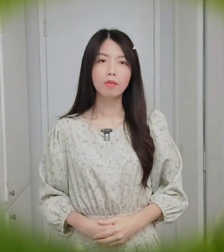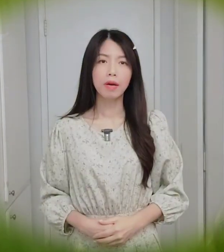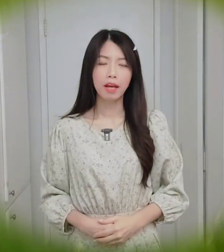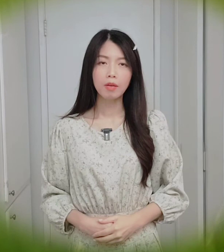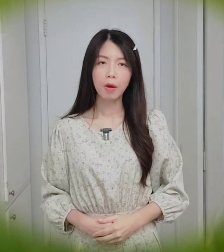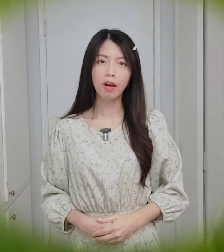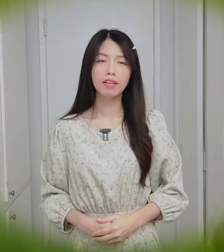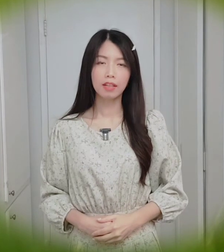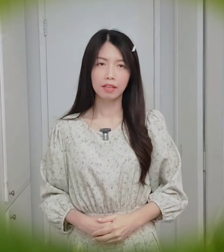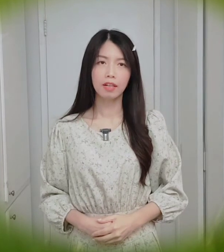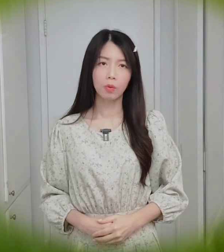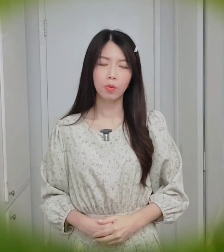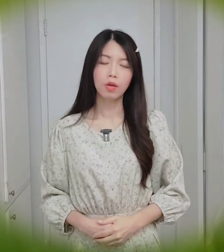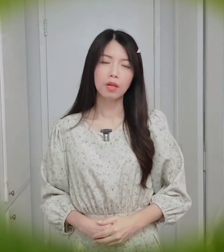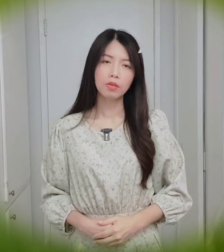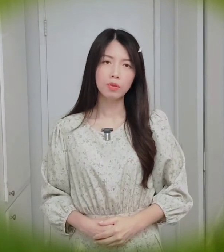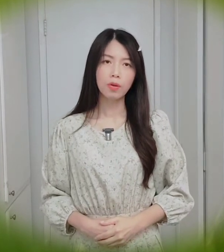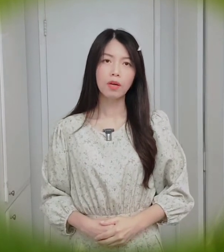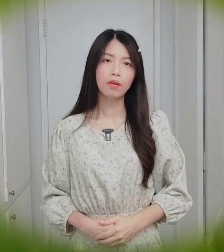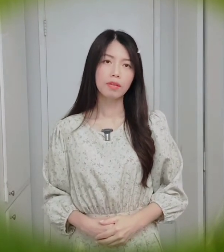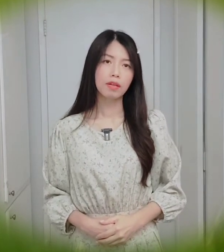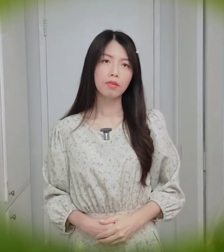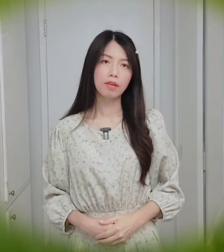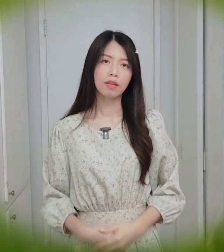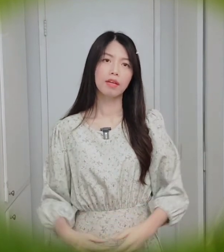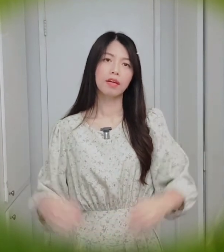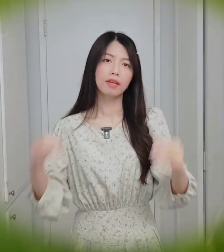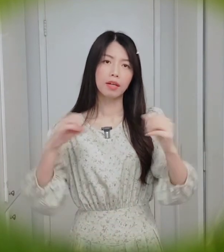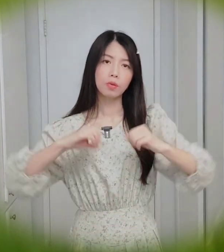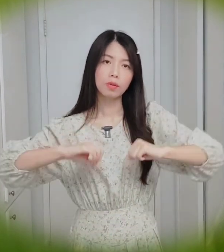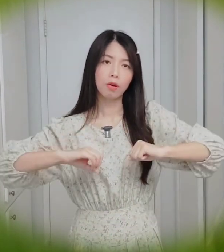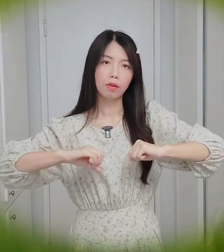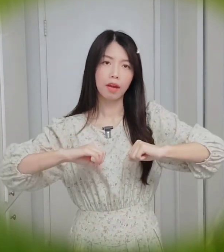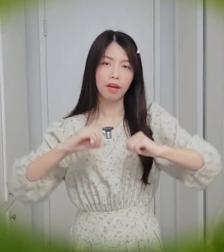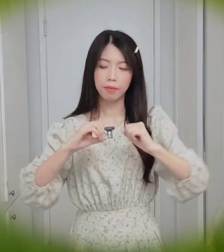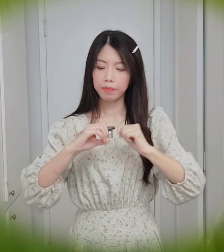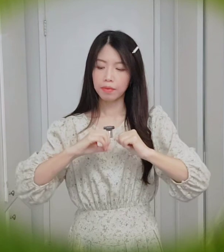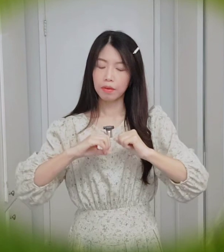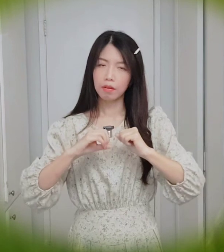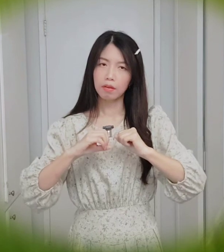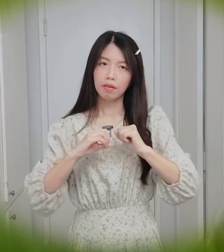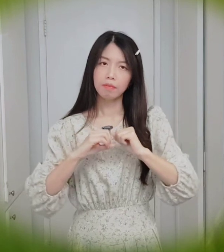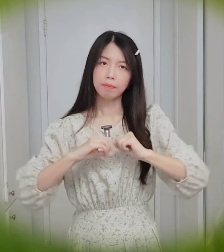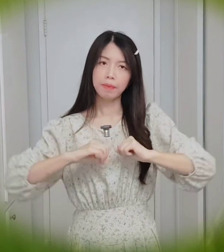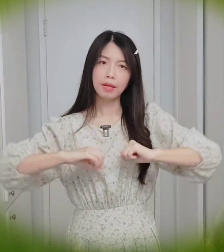순종의 걸음마다 평안히 깃들고, 순종이라고 하는 뜻의 수어는 양손을 이렇게